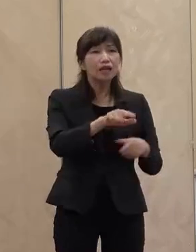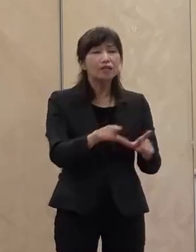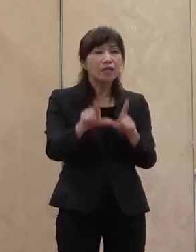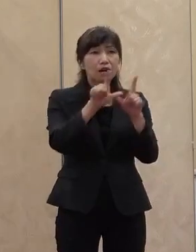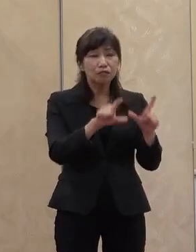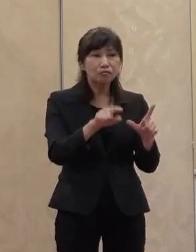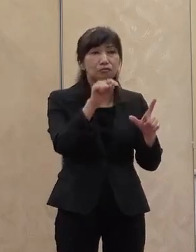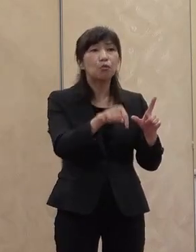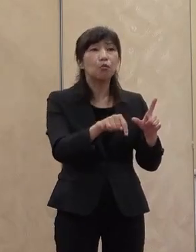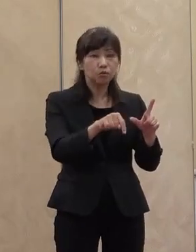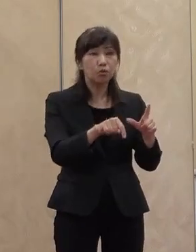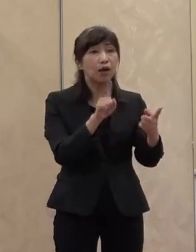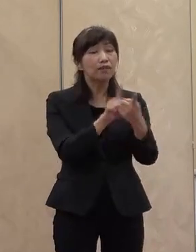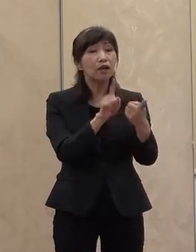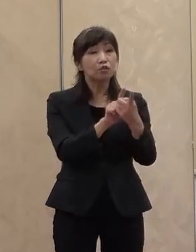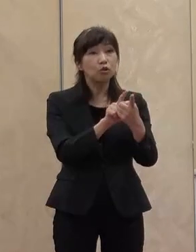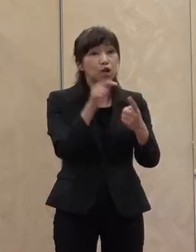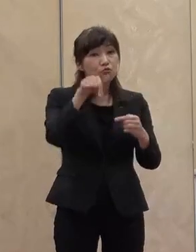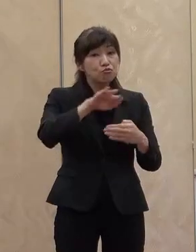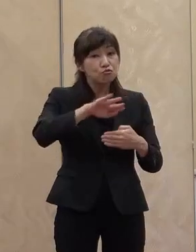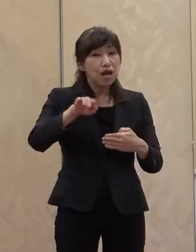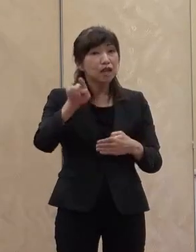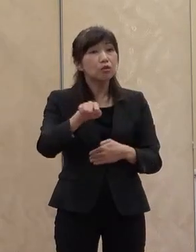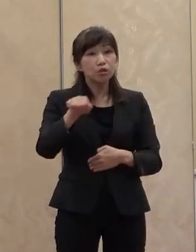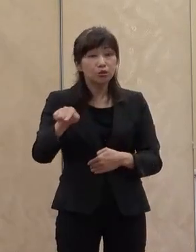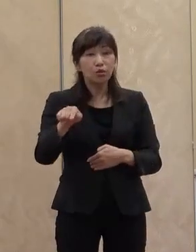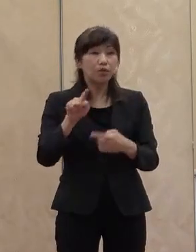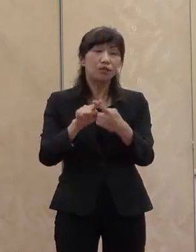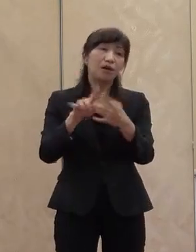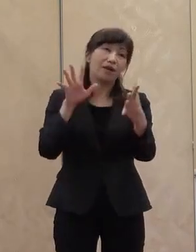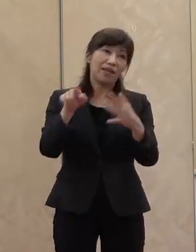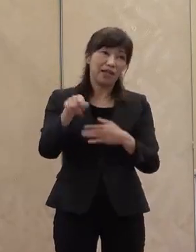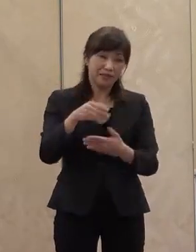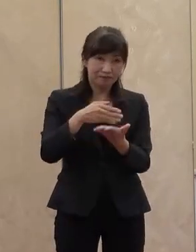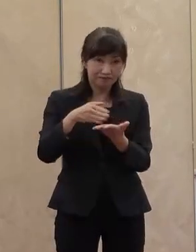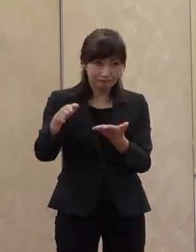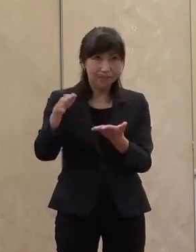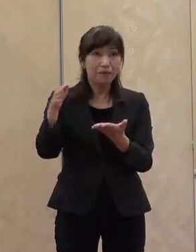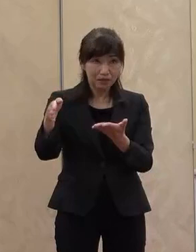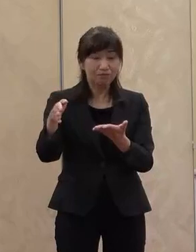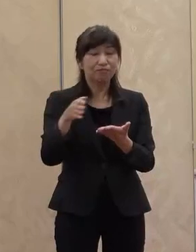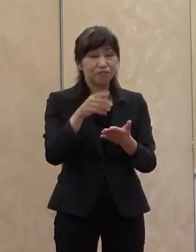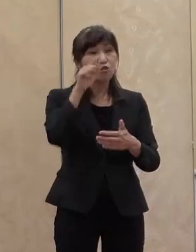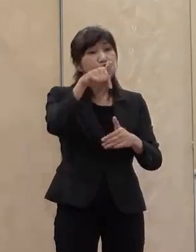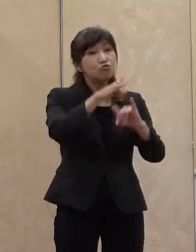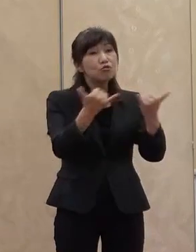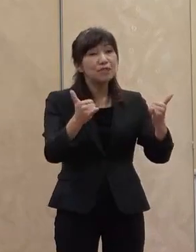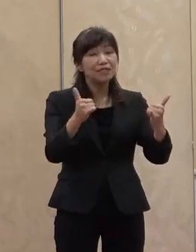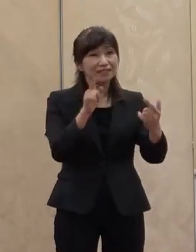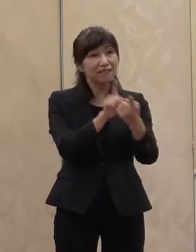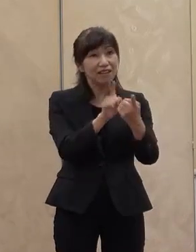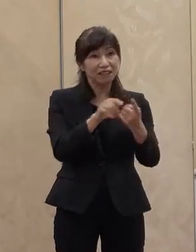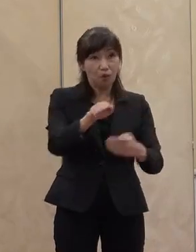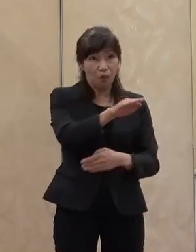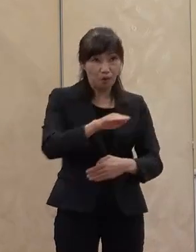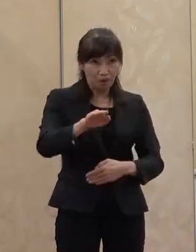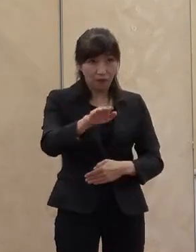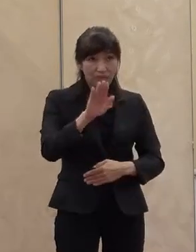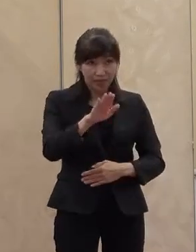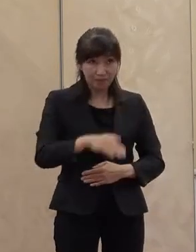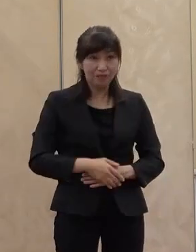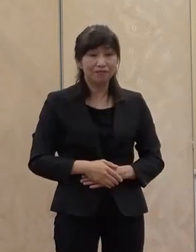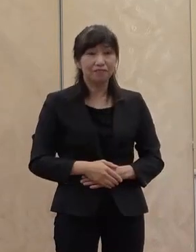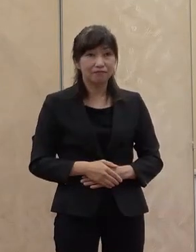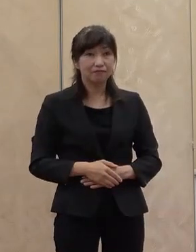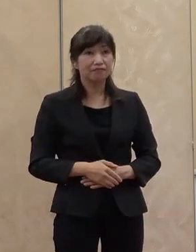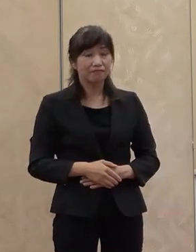に、府外の方は対象としてはおりません。府民の方を対象に考えております ということです。